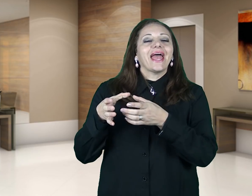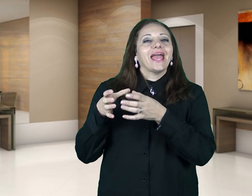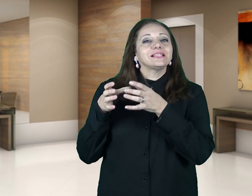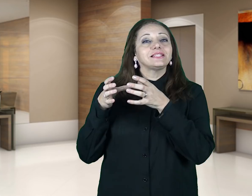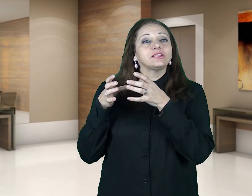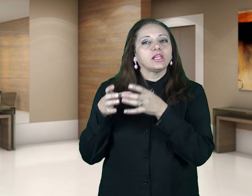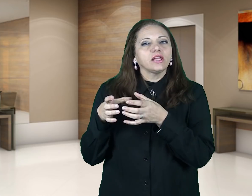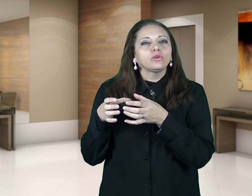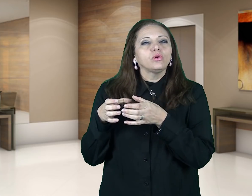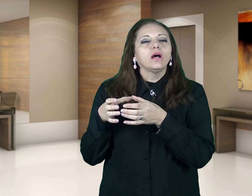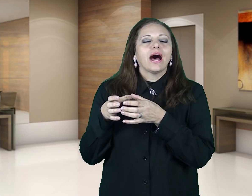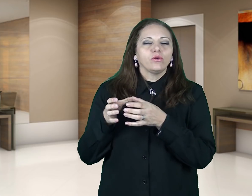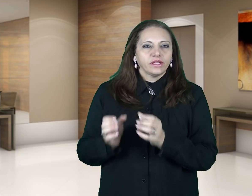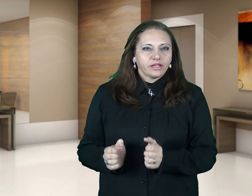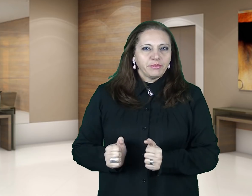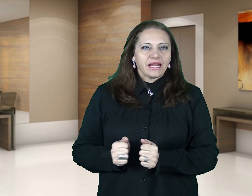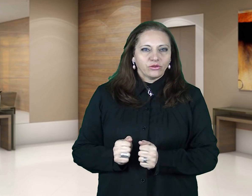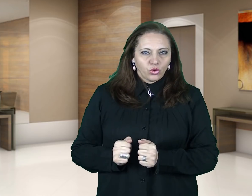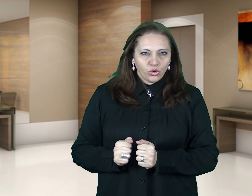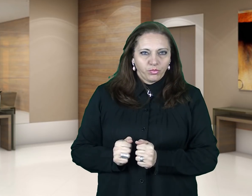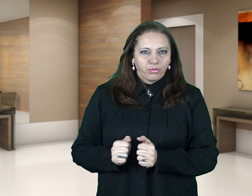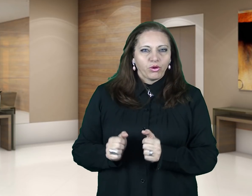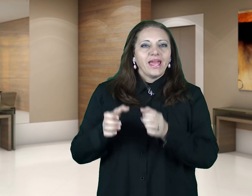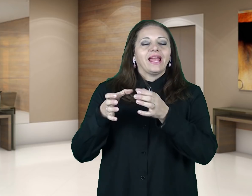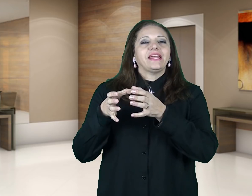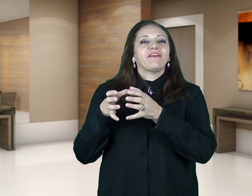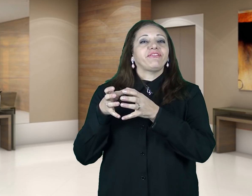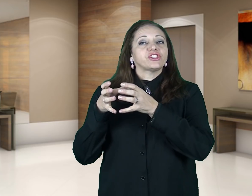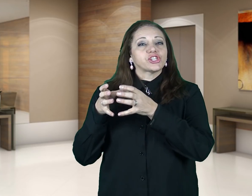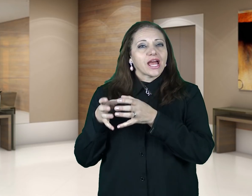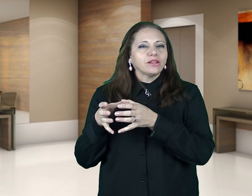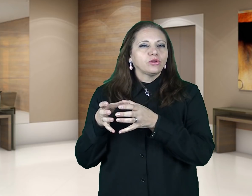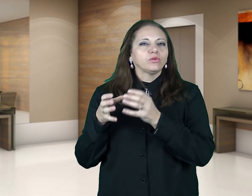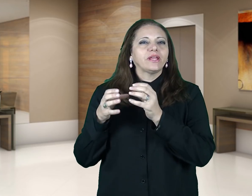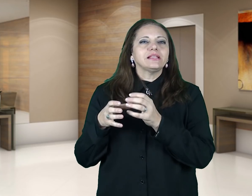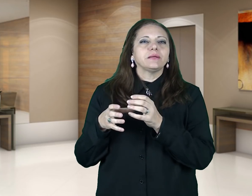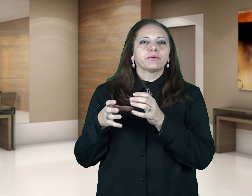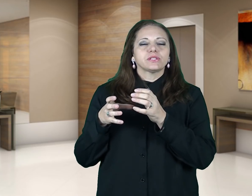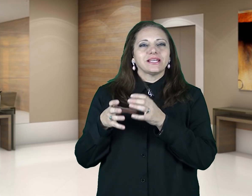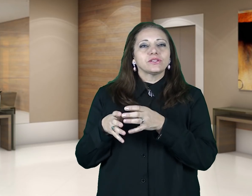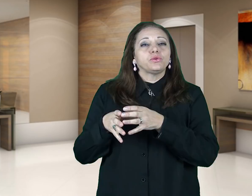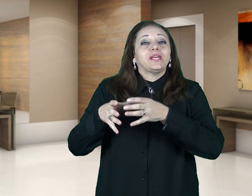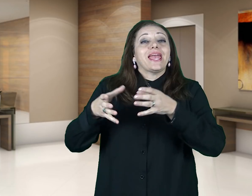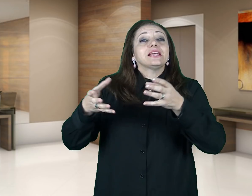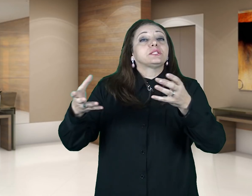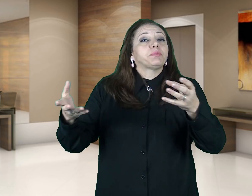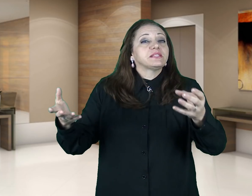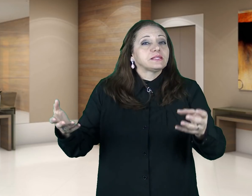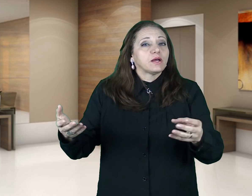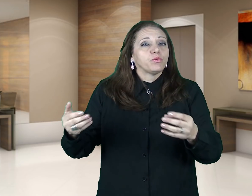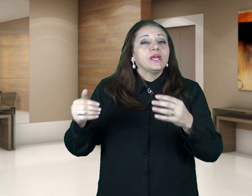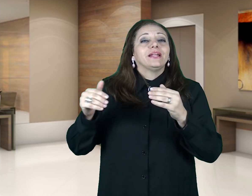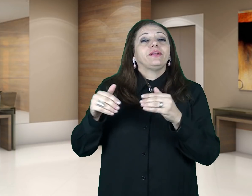ele é restrito a um determinado grupo, ele é fechado, não tem esse processo de expansão,